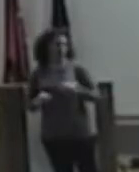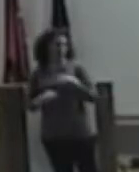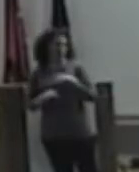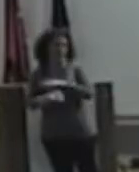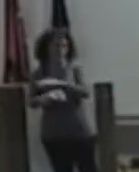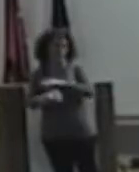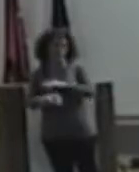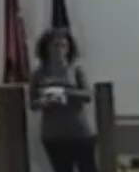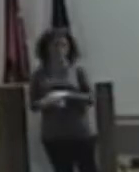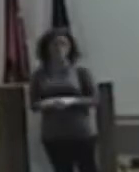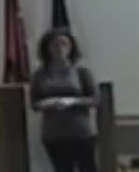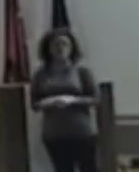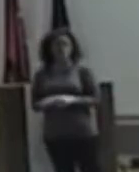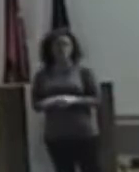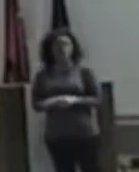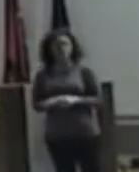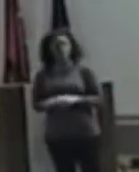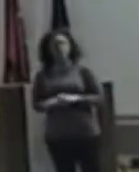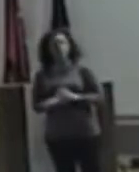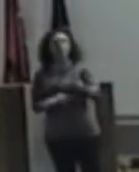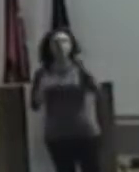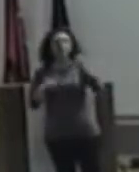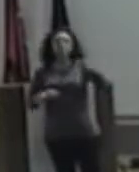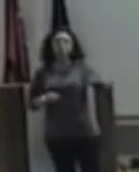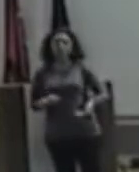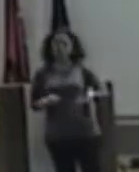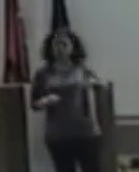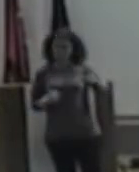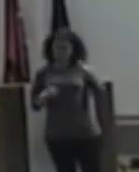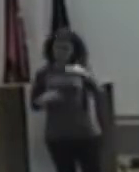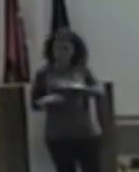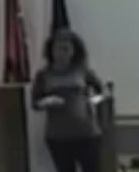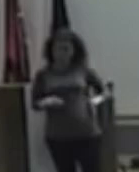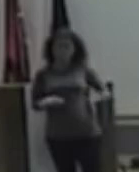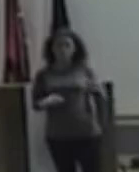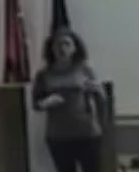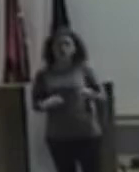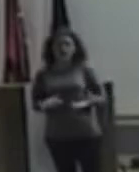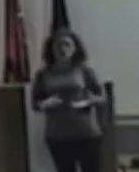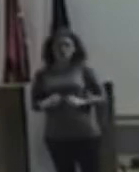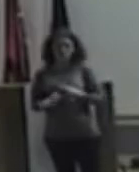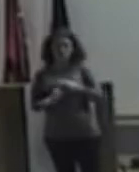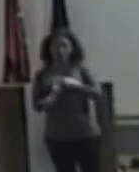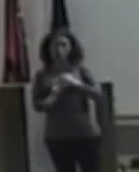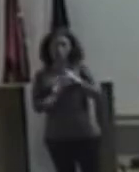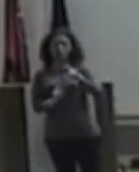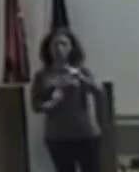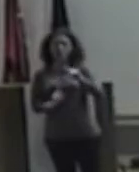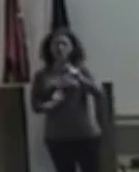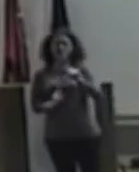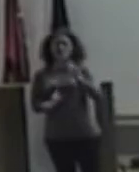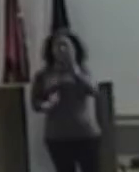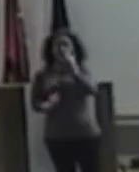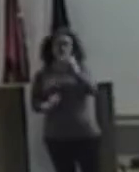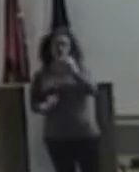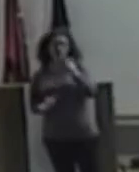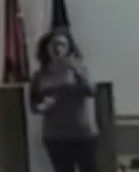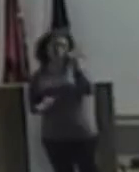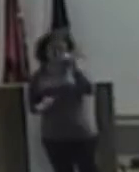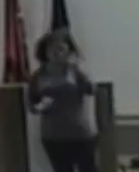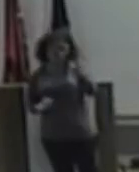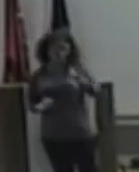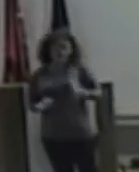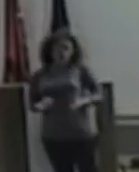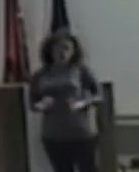diabetes. Otro punto importante que destacaría en pediatría son las dosis de insulina. Parece muy básico, pero cuando tenemos que poner dosis